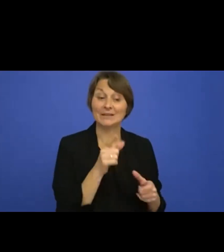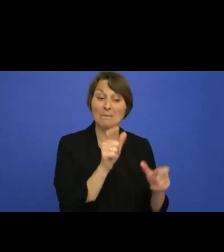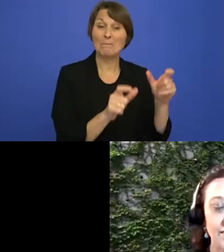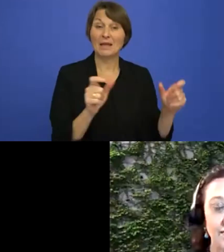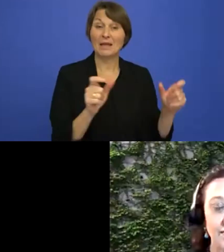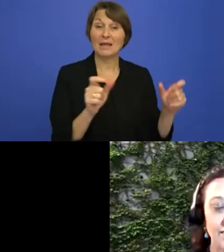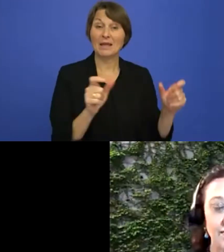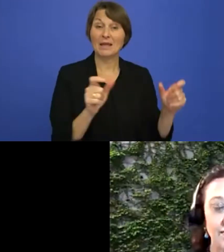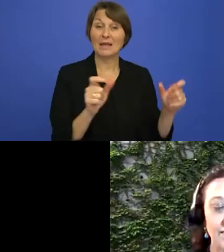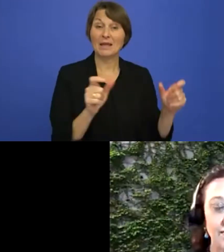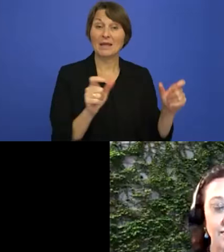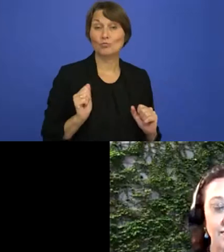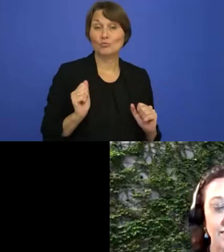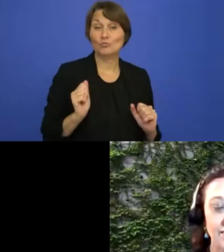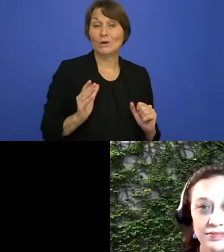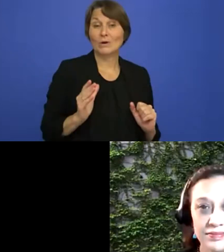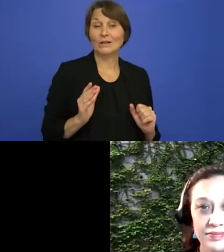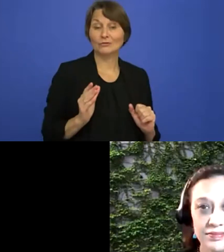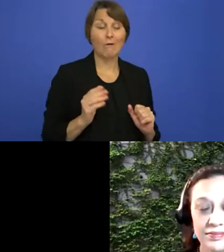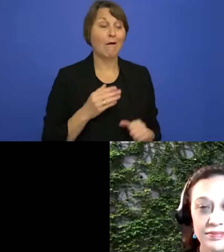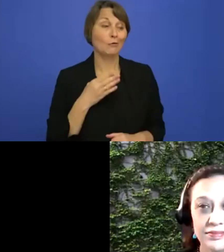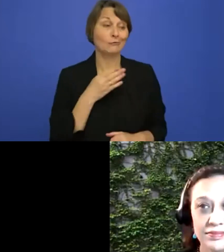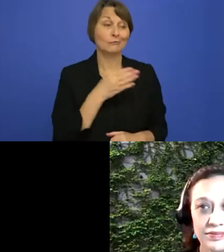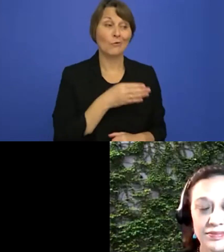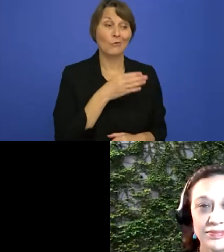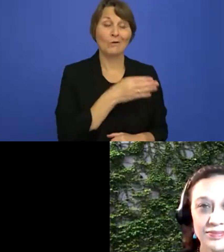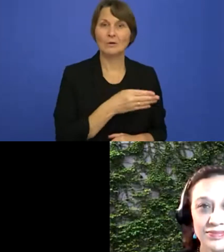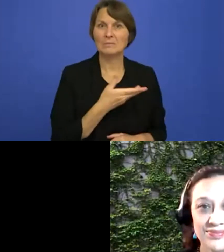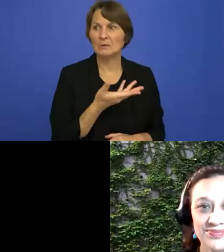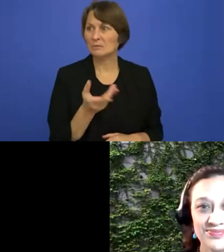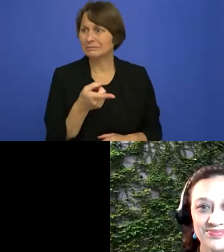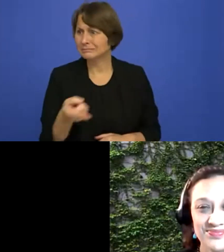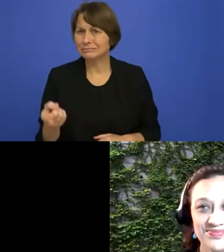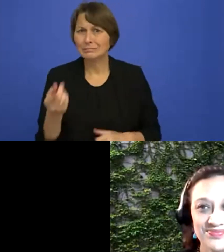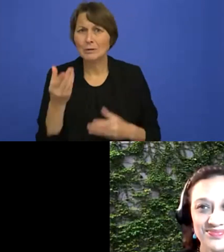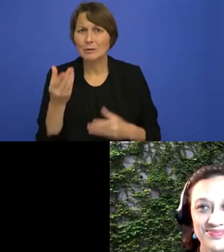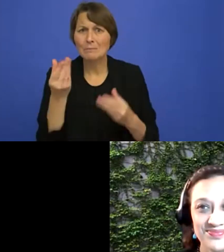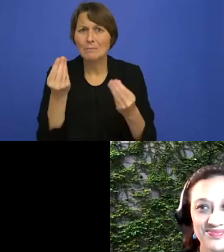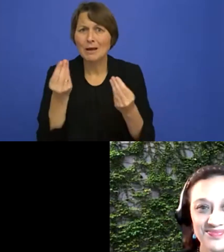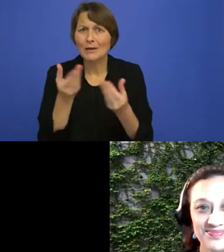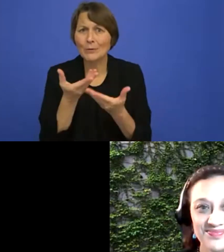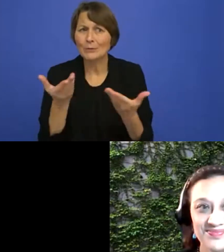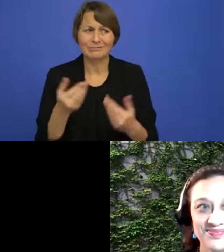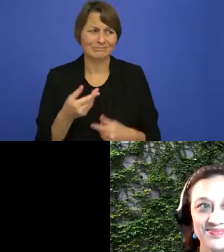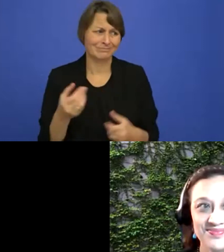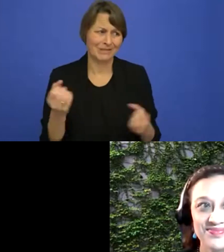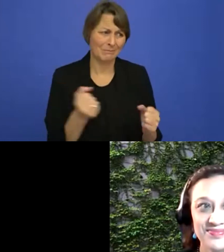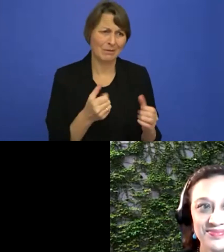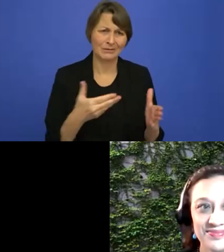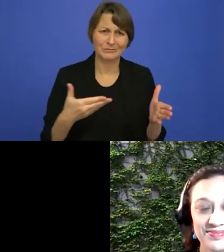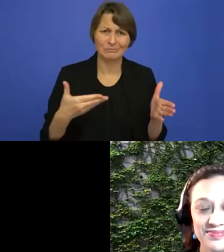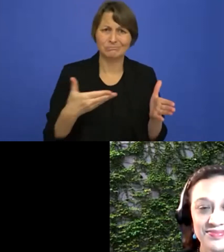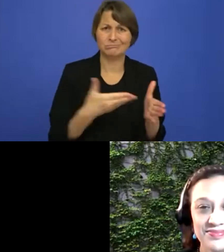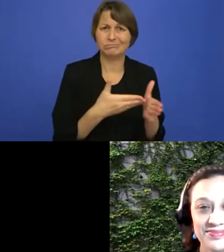souvent les plus riches. Quels sont les défis auxquels sont confrontés les